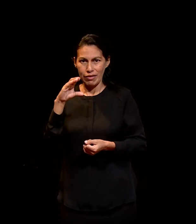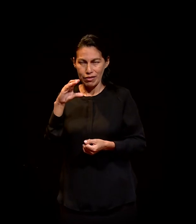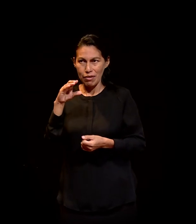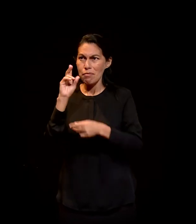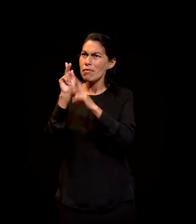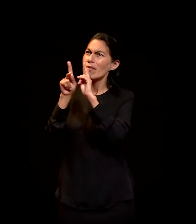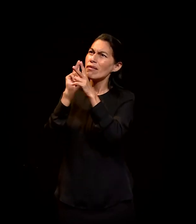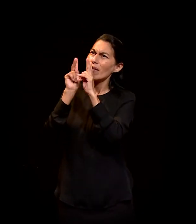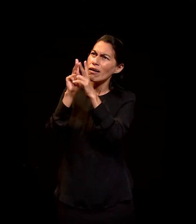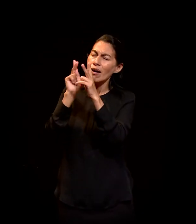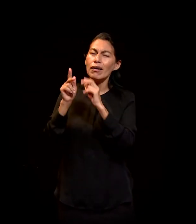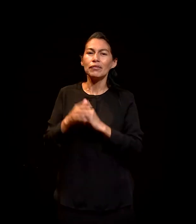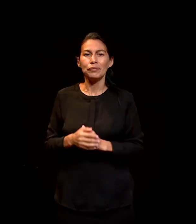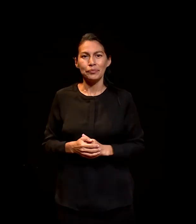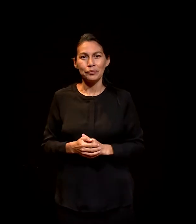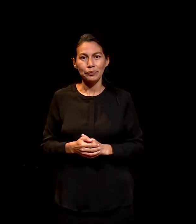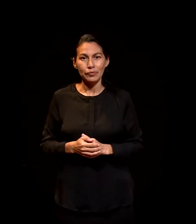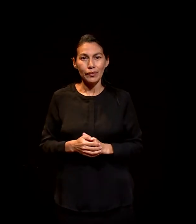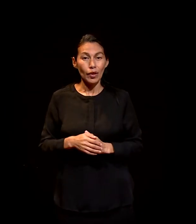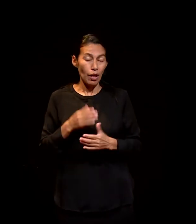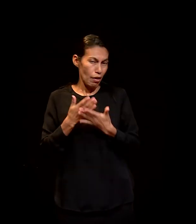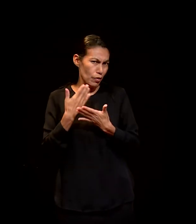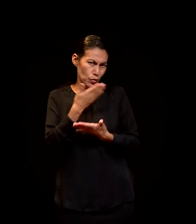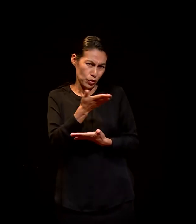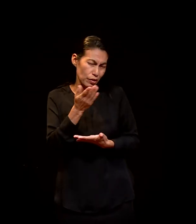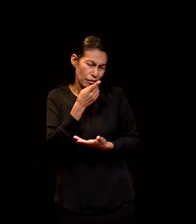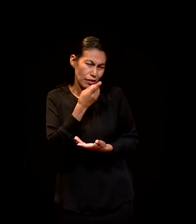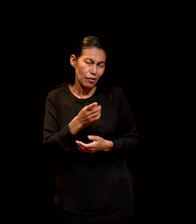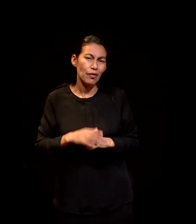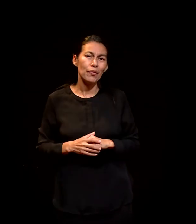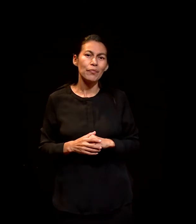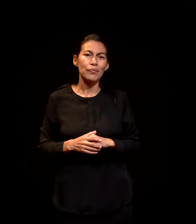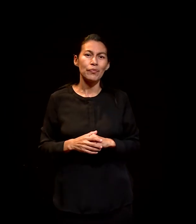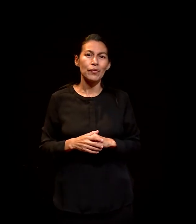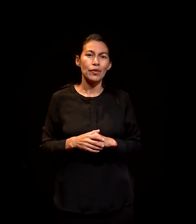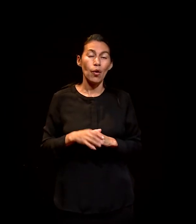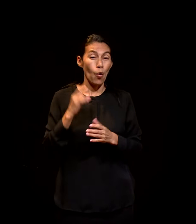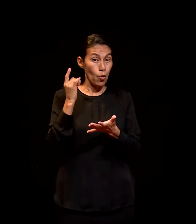mencionaba también antes es la única forma en la que yo puedo